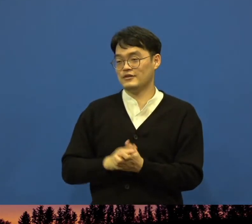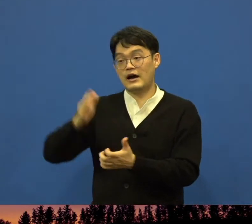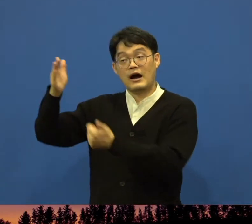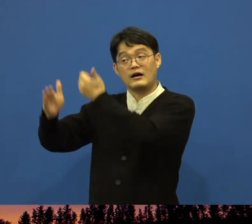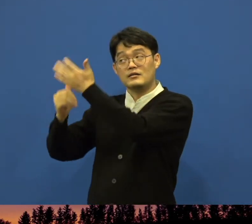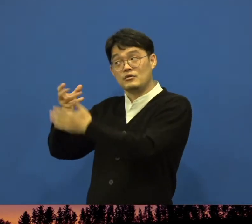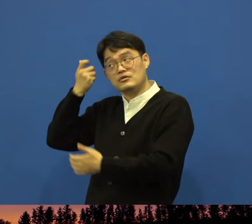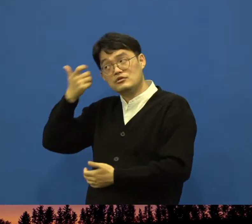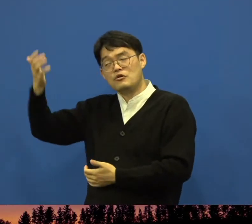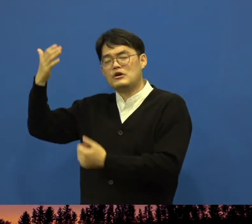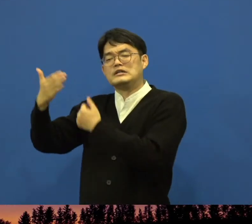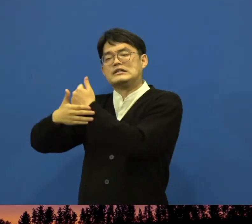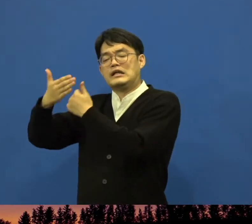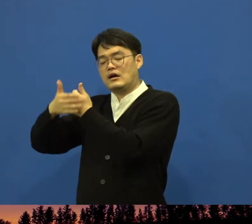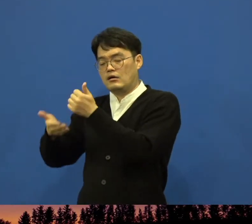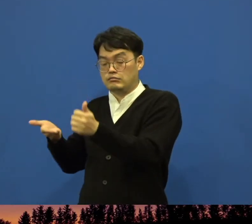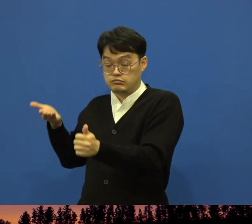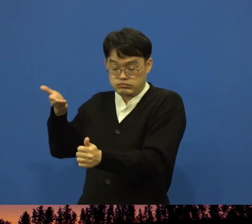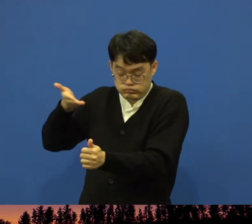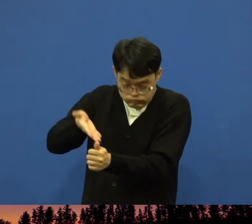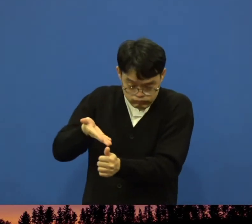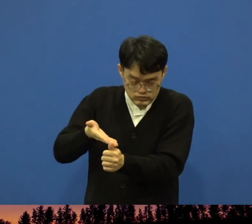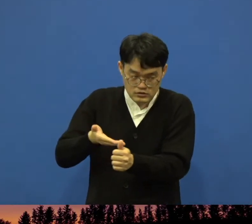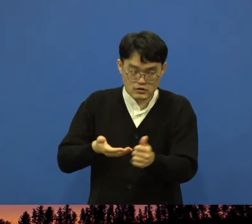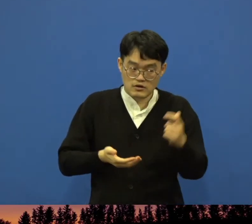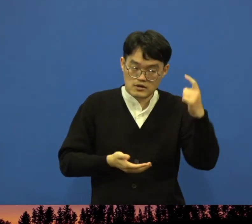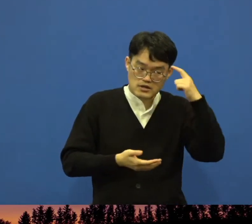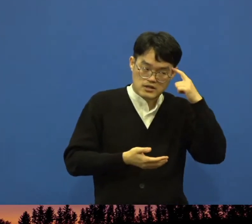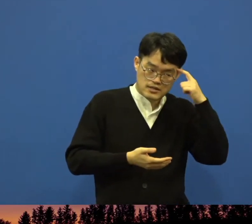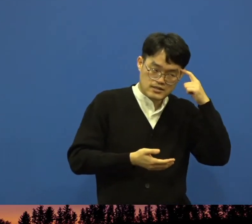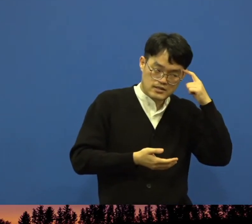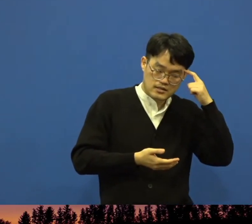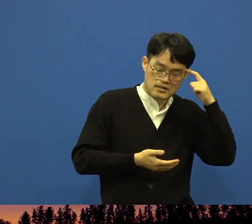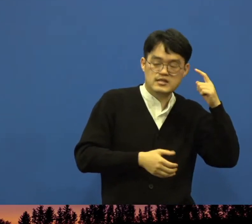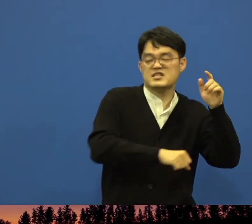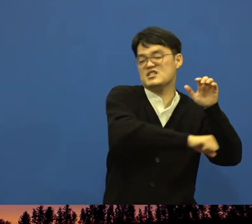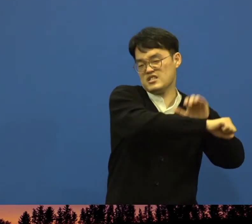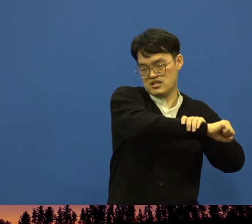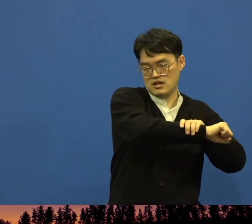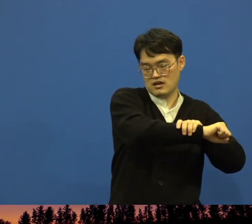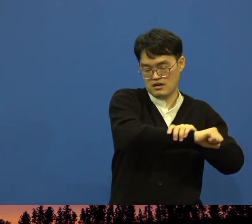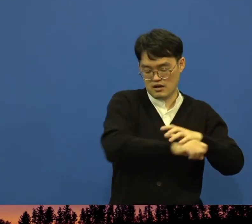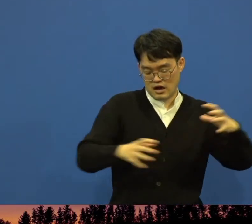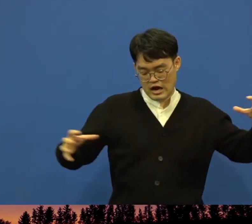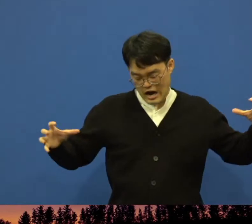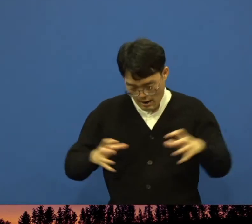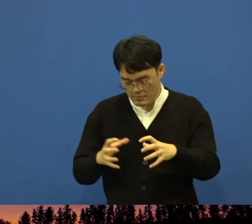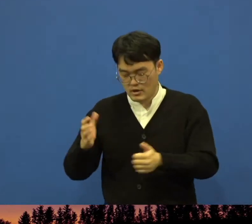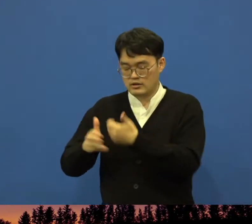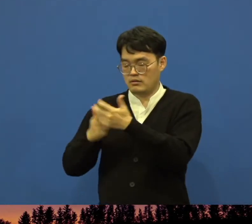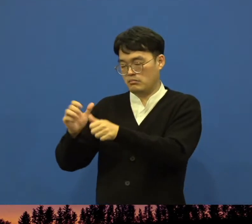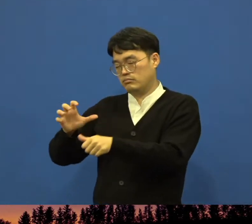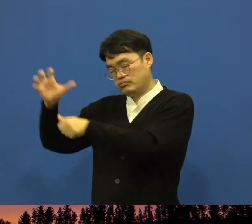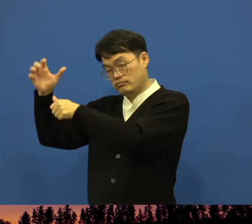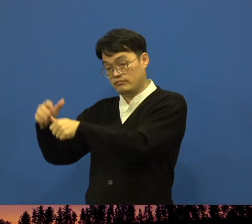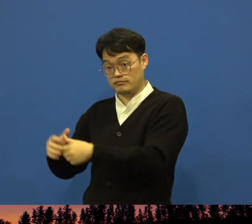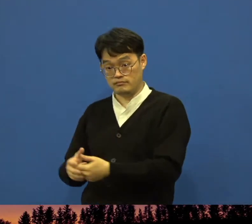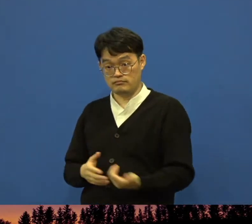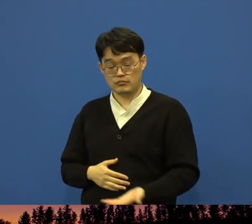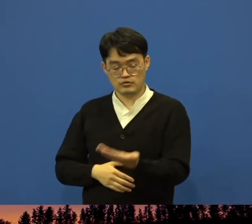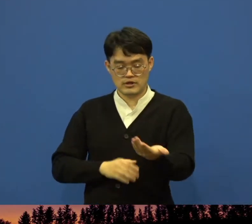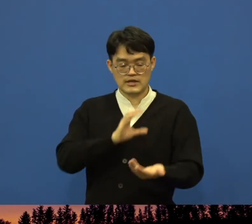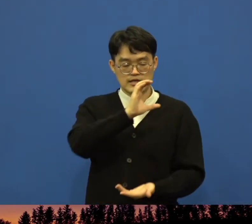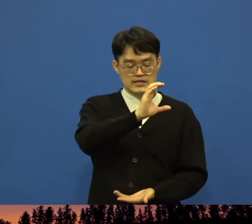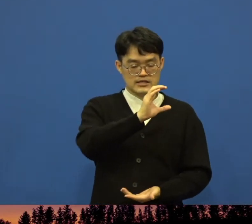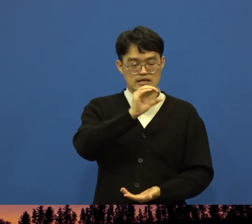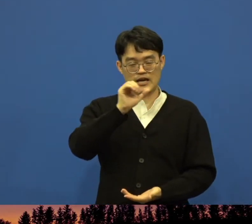지성을 사용한 겁니다. 여러분 C.S. 루이스 같은 사람이 대표적인 사람이죠. 여러분 우리가 뭐 자주 듣고 책이